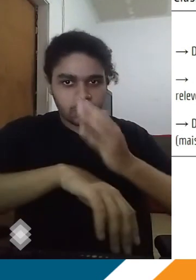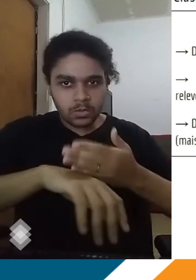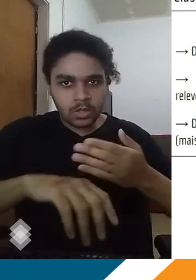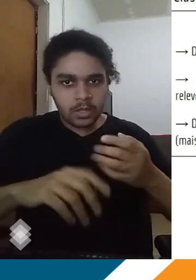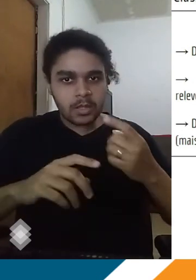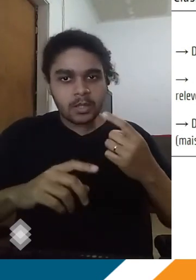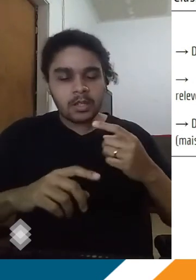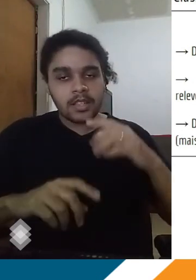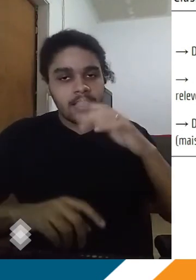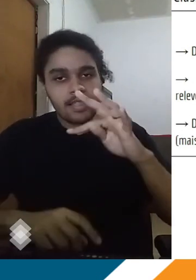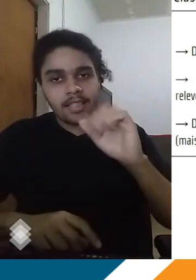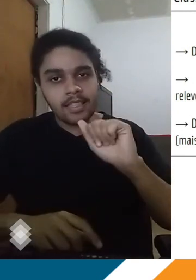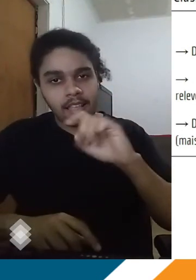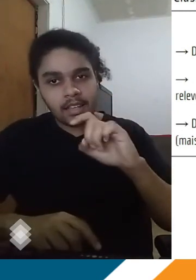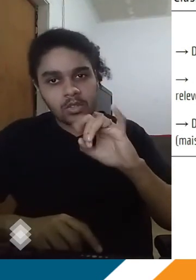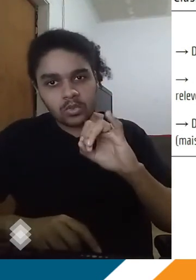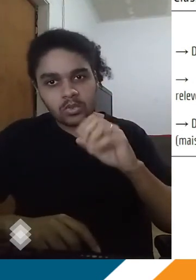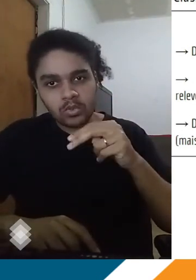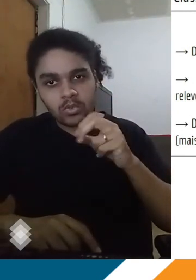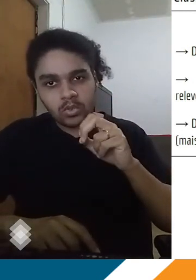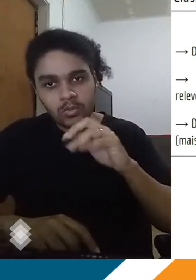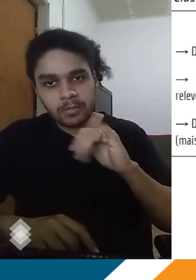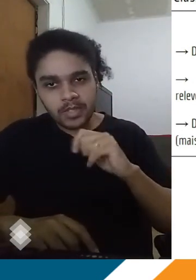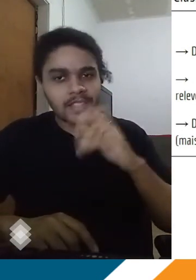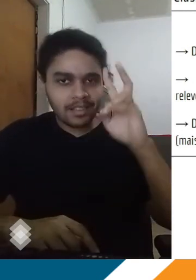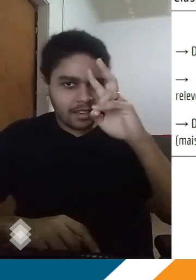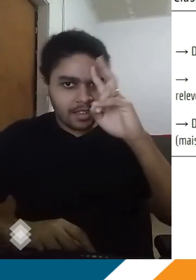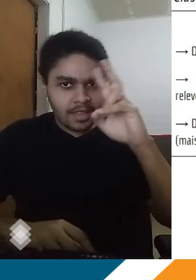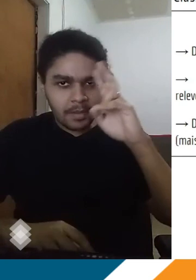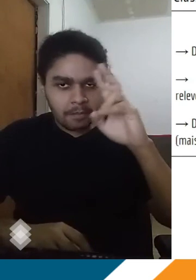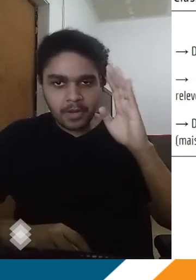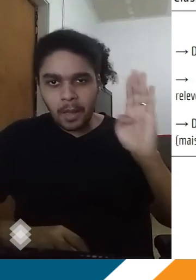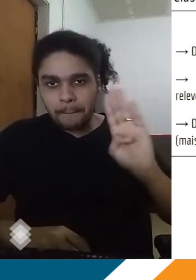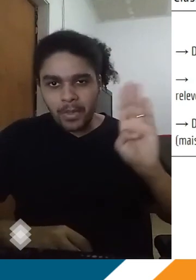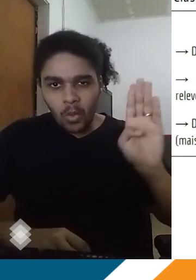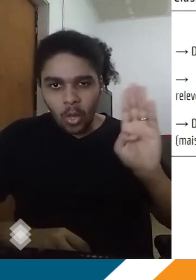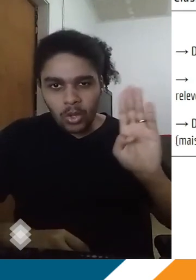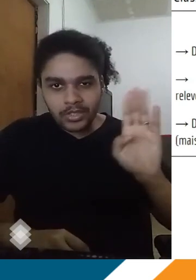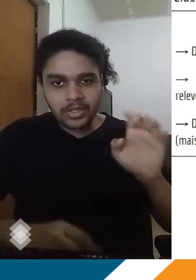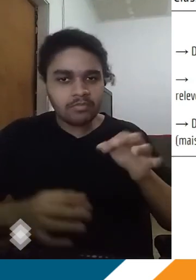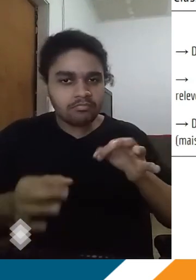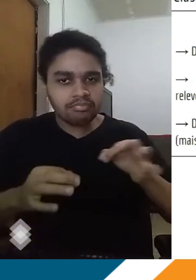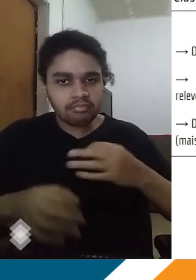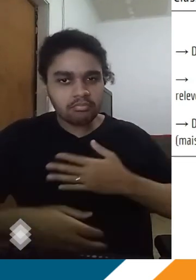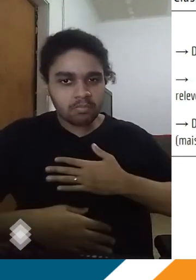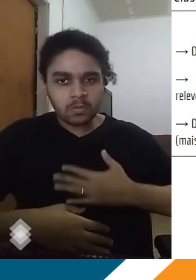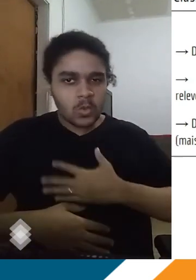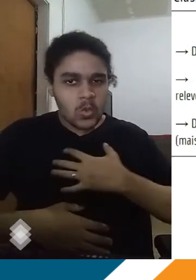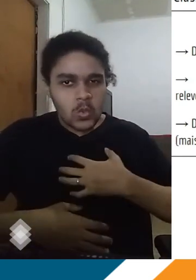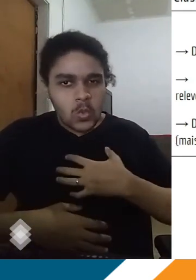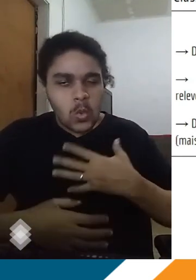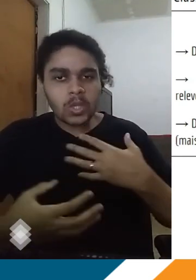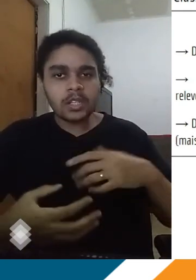organizou a compreensão dele sobre o relevo através de uma taxonomia. Não sei se você lembra das aulas de biologia, da taxonomia dos